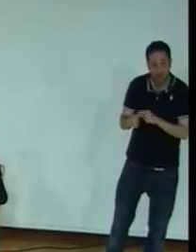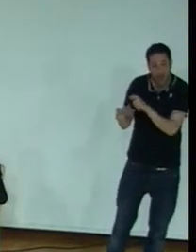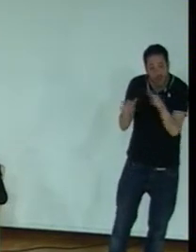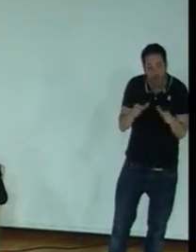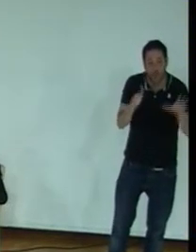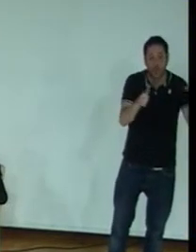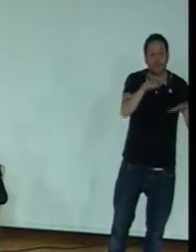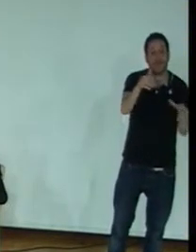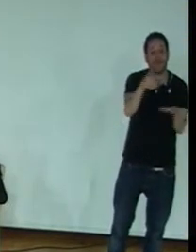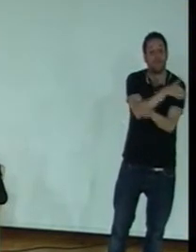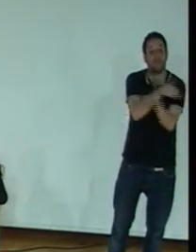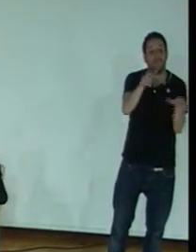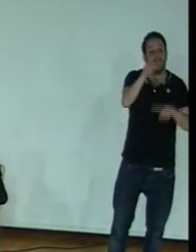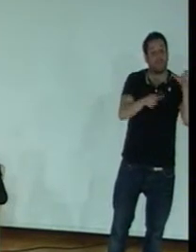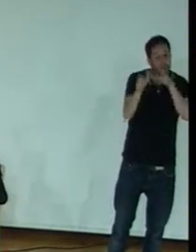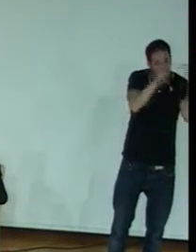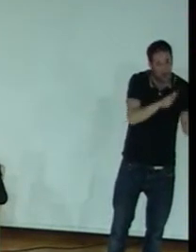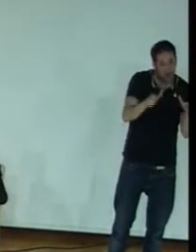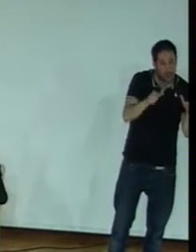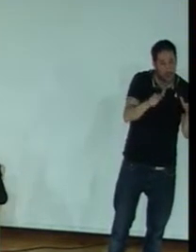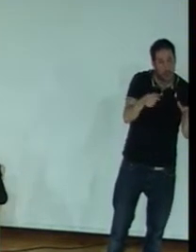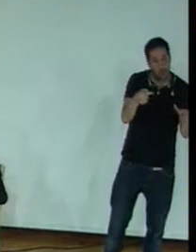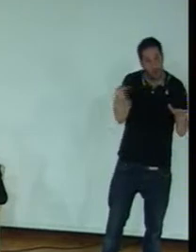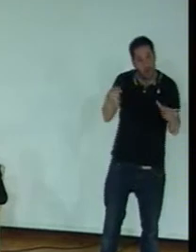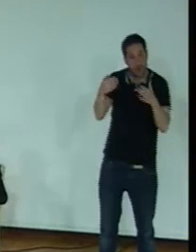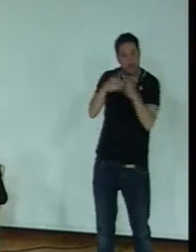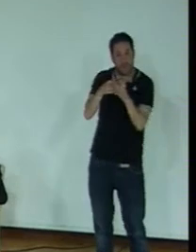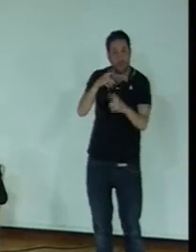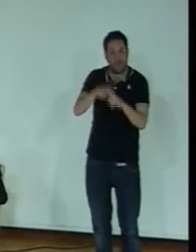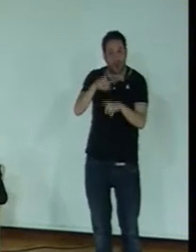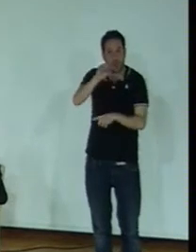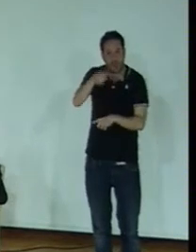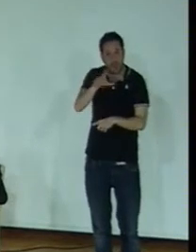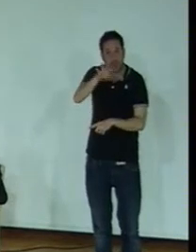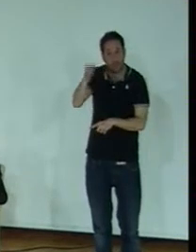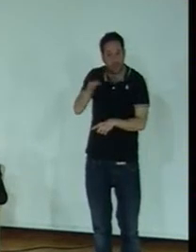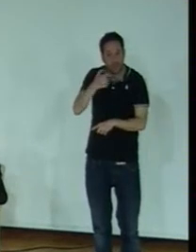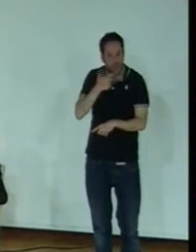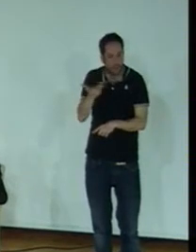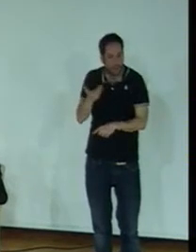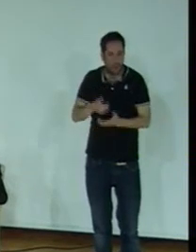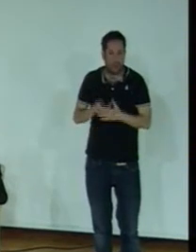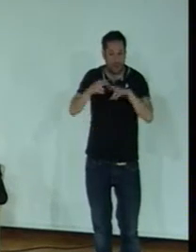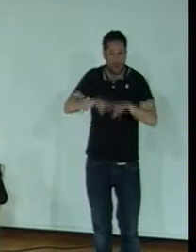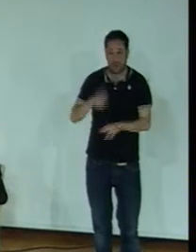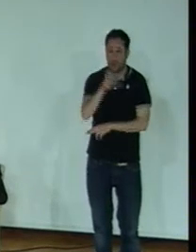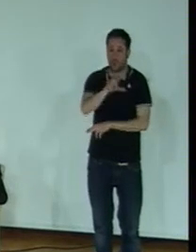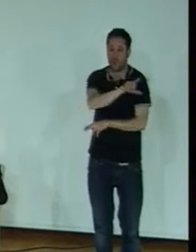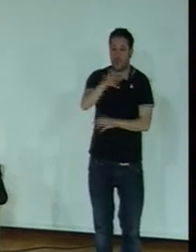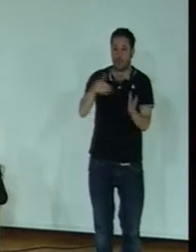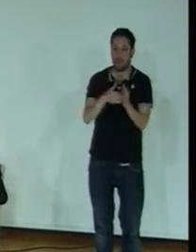65 millions de personnes, il y a aussi 65 millions moins 1000 fois 0,5%, ça veut dire qu'on va avoir